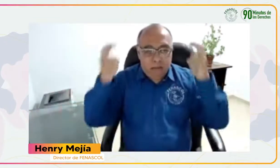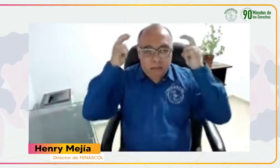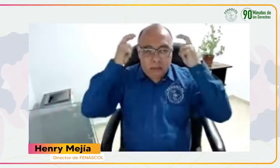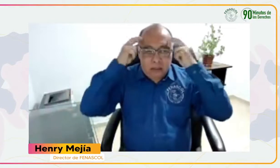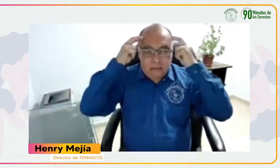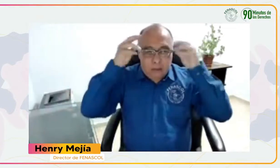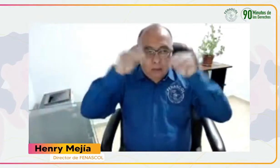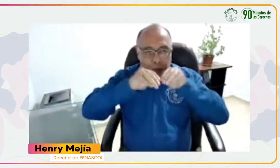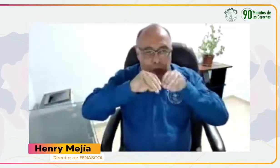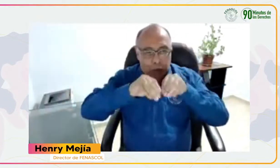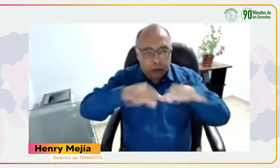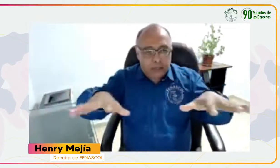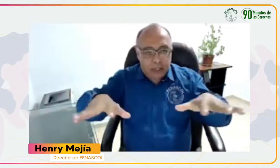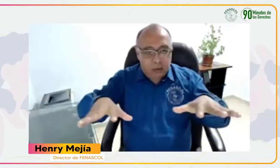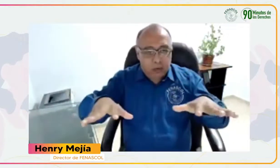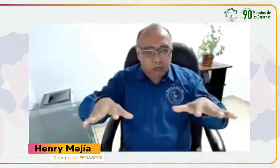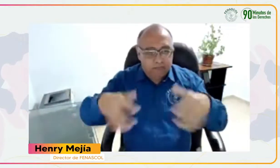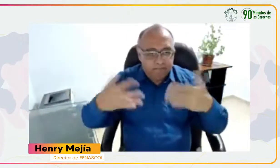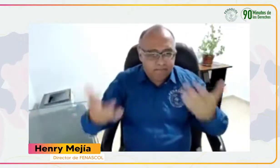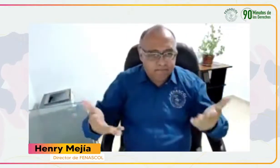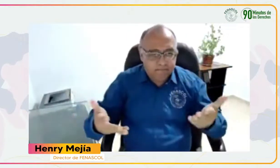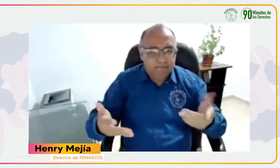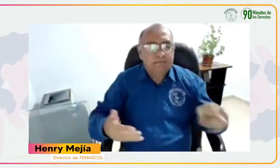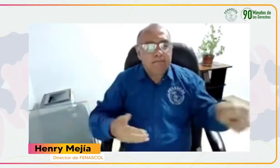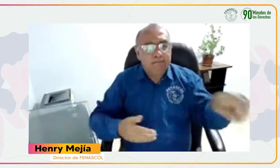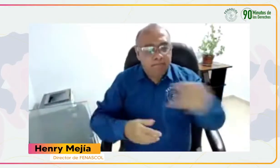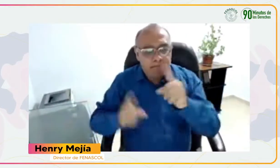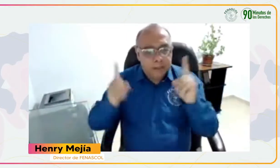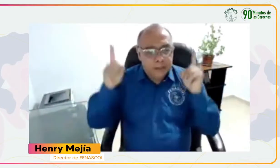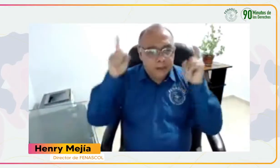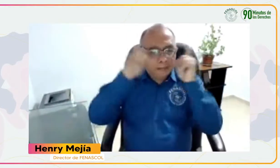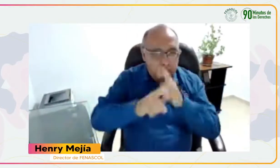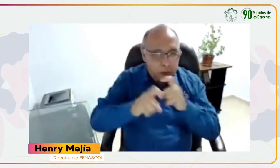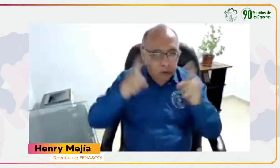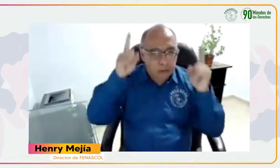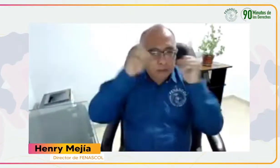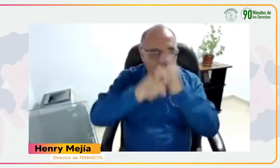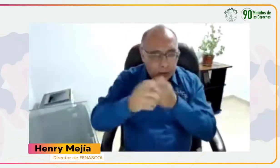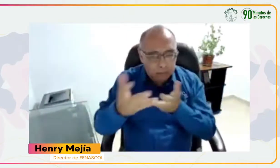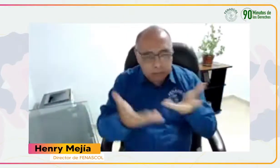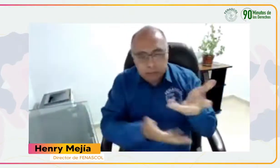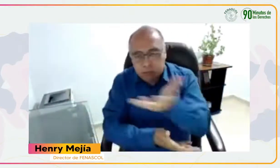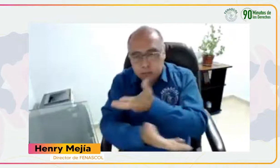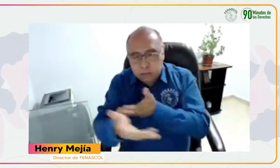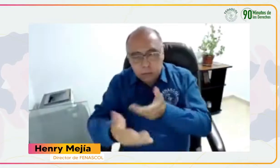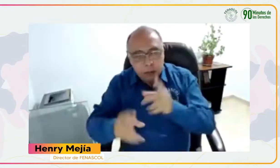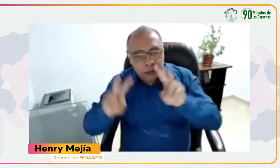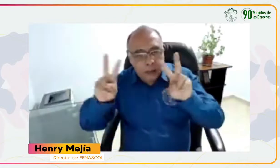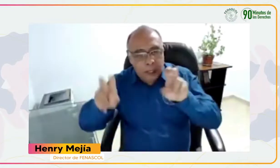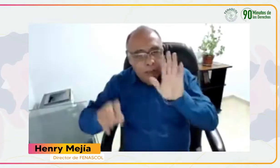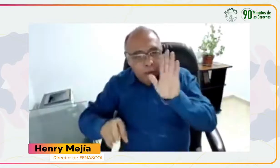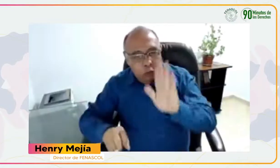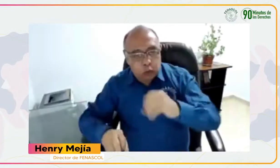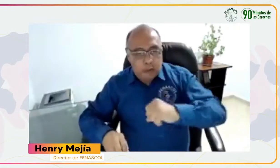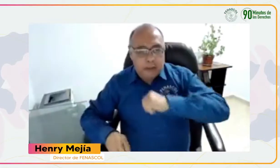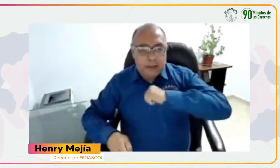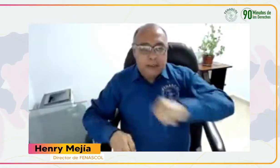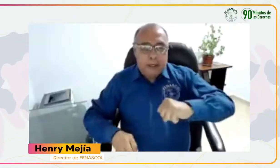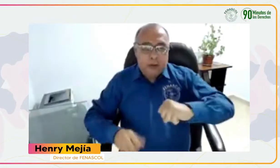porque realmente queremos hacer esa transferencia de conocimiento. Y es importante que reflexionemos nosotros y compartamos